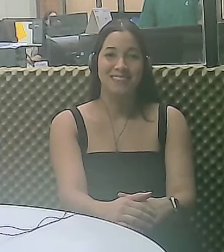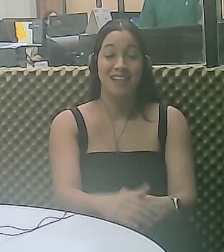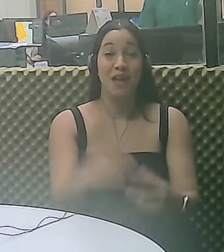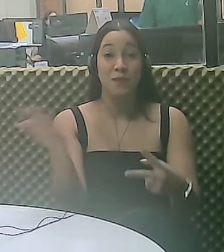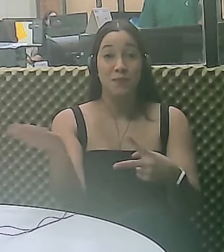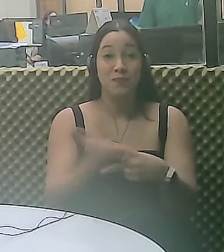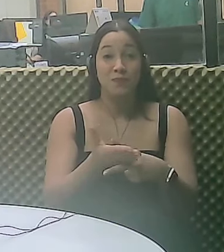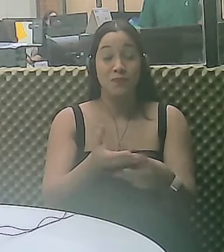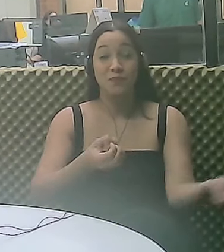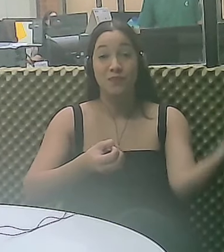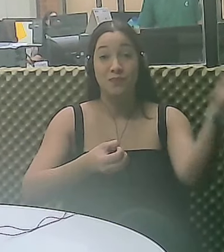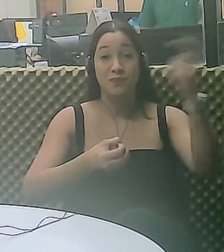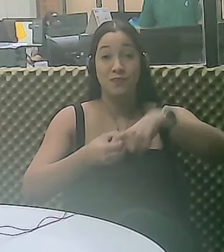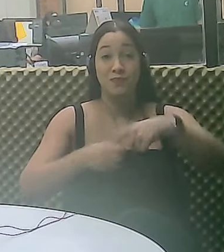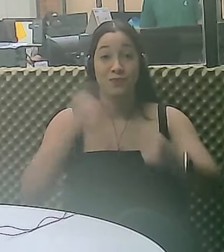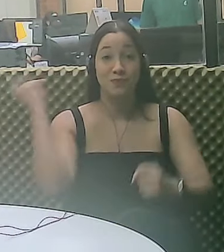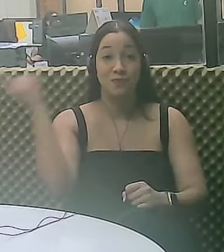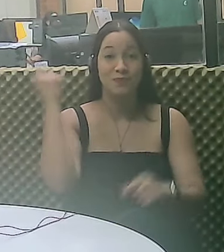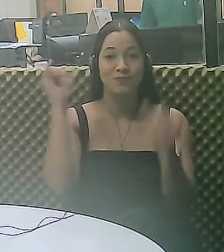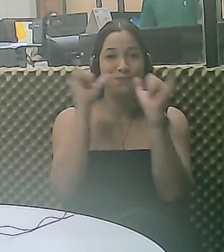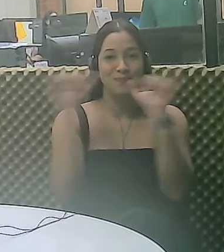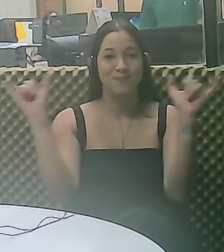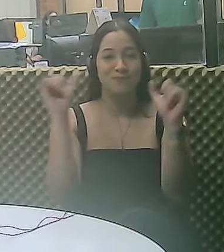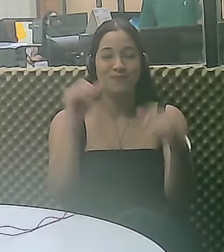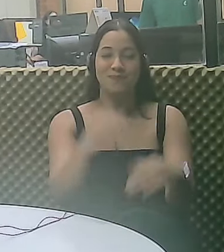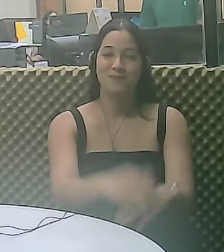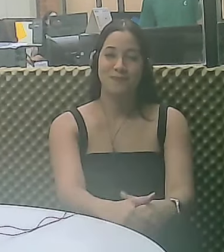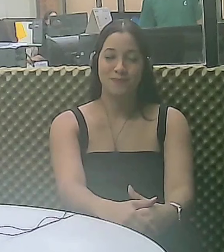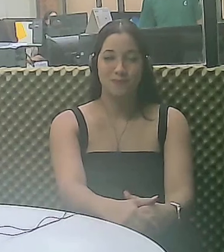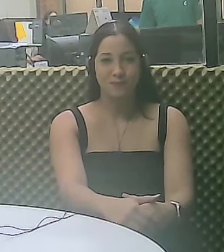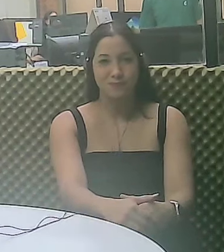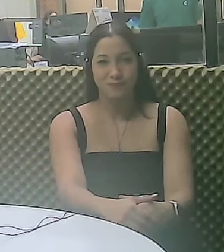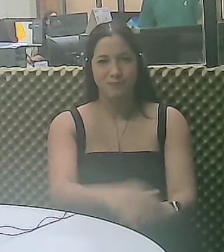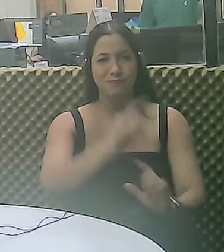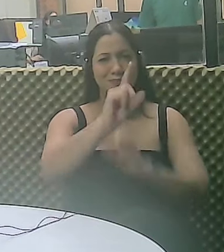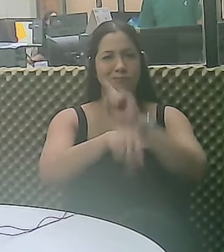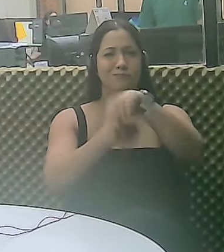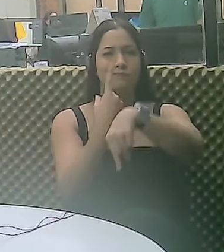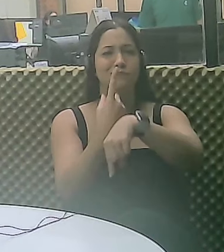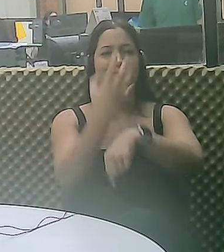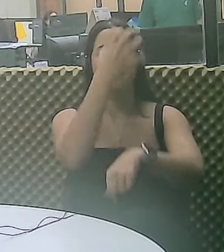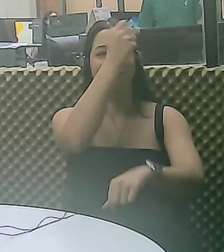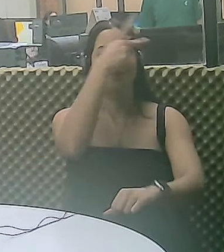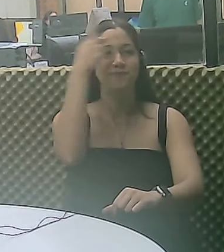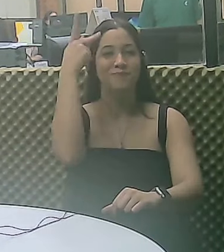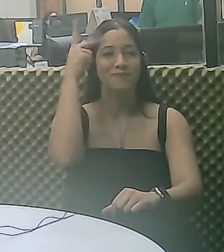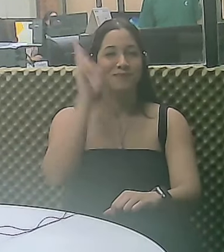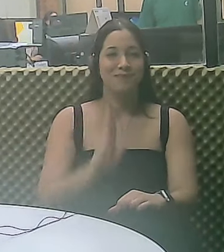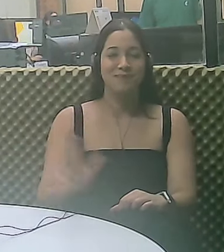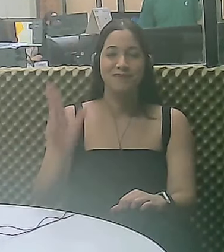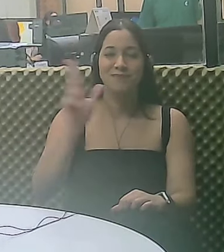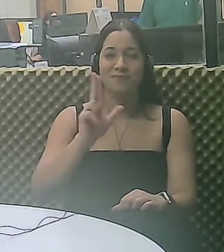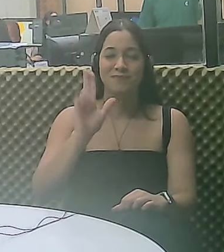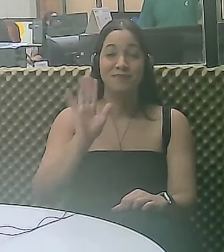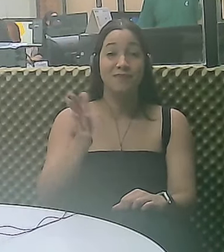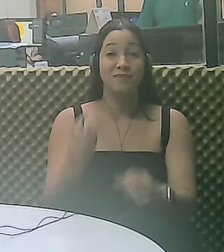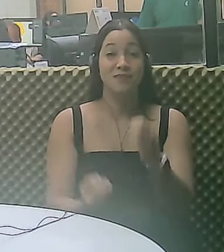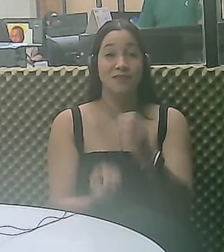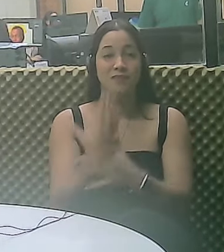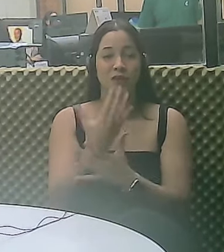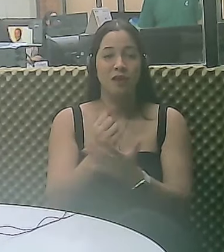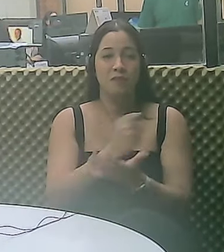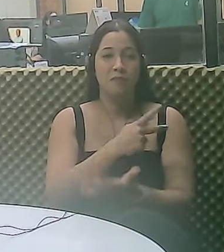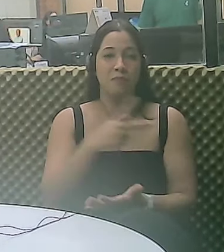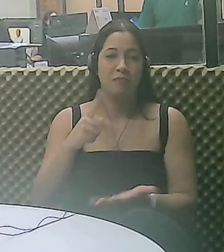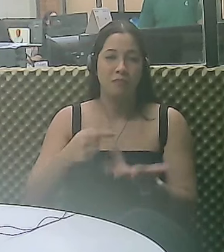Vamos agora a um breve intervalo e na volta tem giro de notícias. Inovar é com a Prefeitura de Uberlândia. Ela já